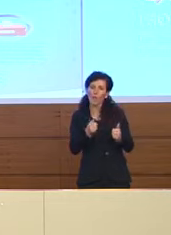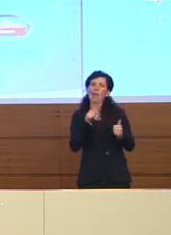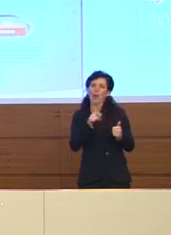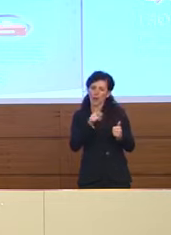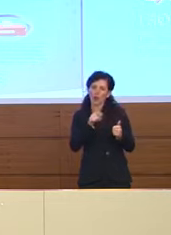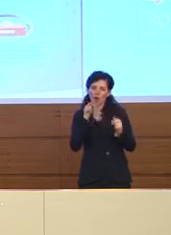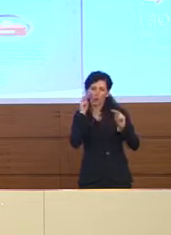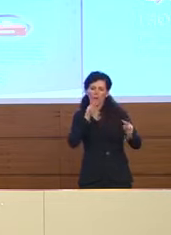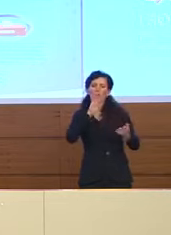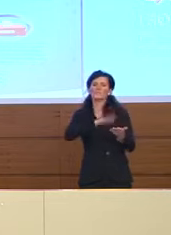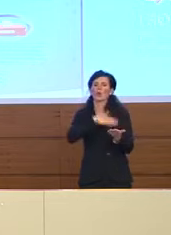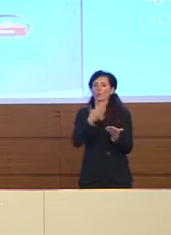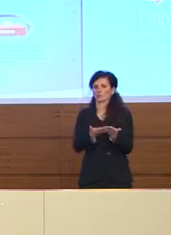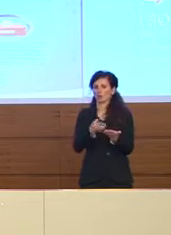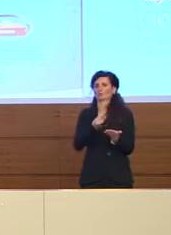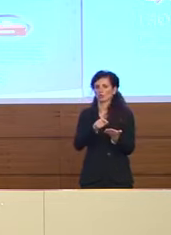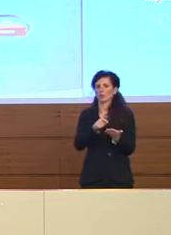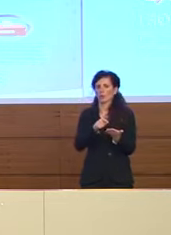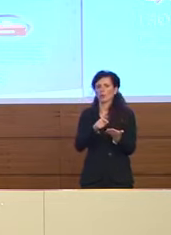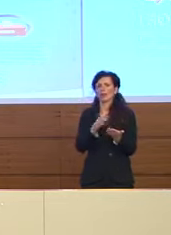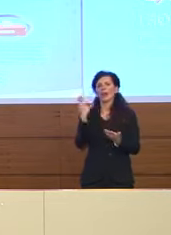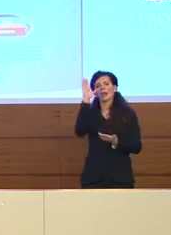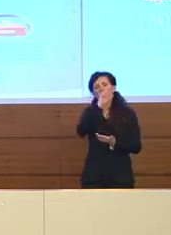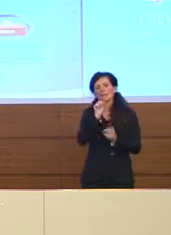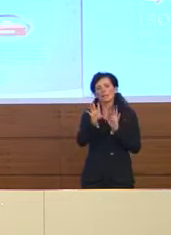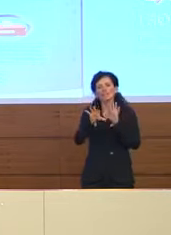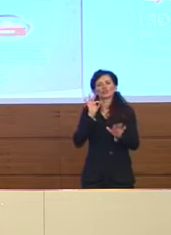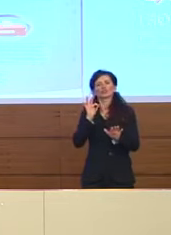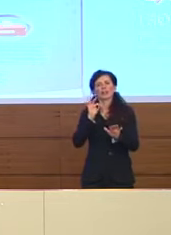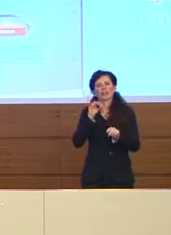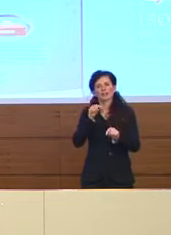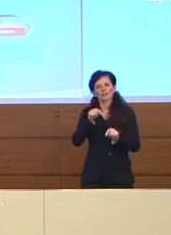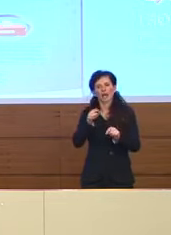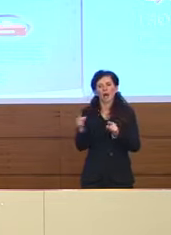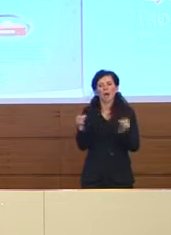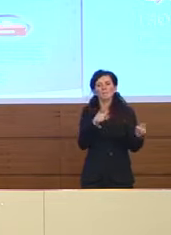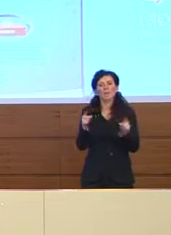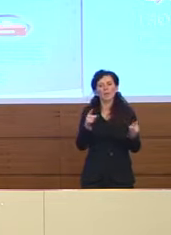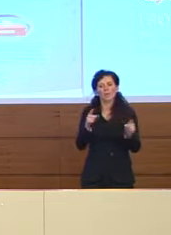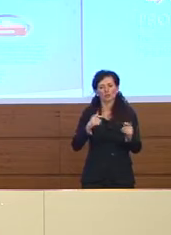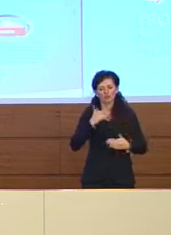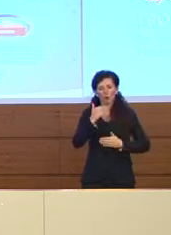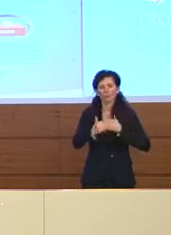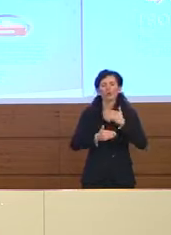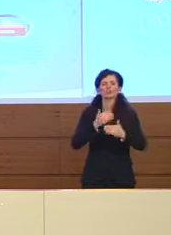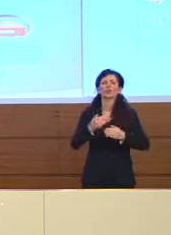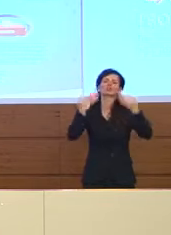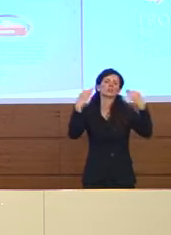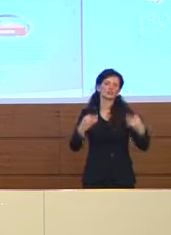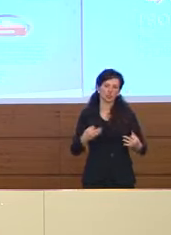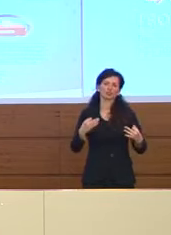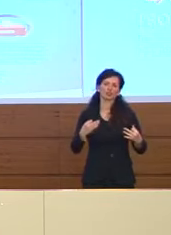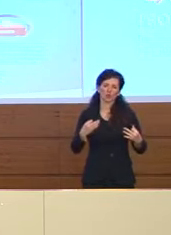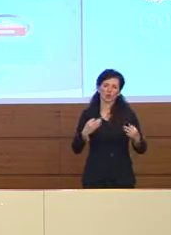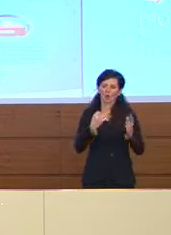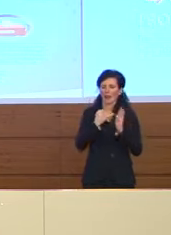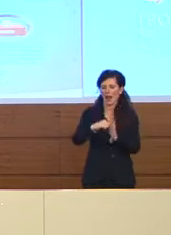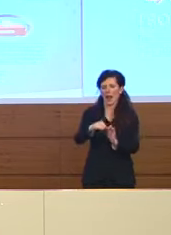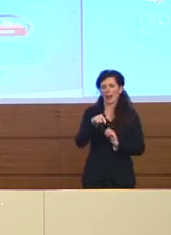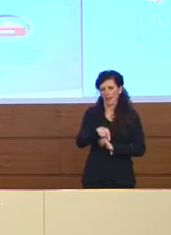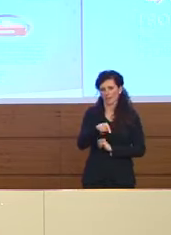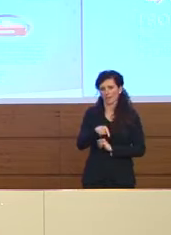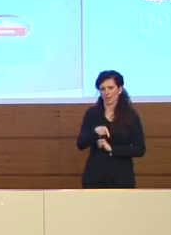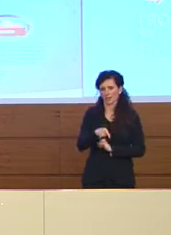indirizzo per quello che è poi il processo decisionale finale ci aspetta a